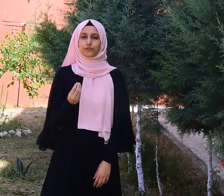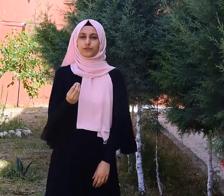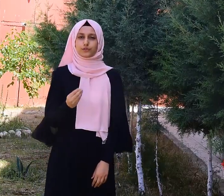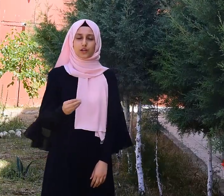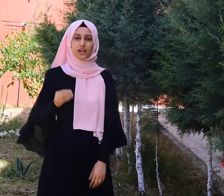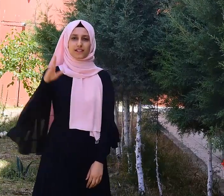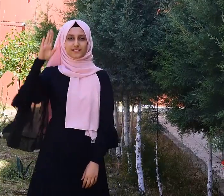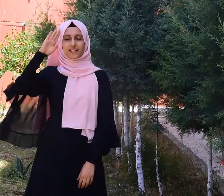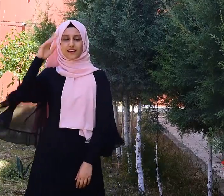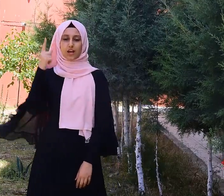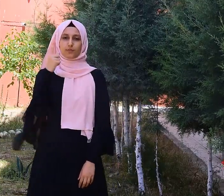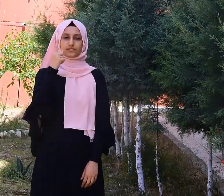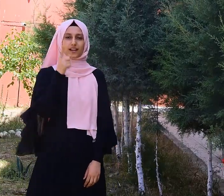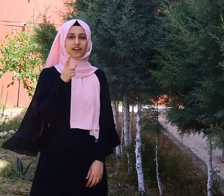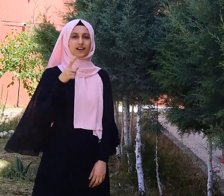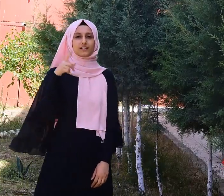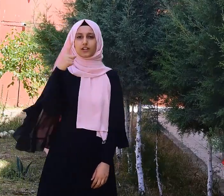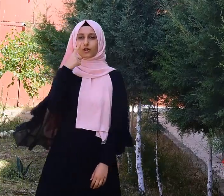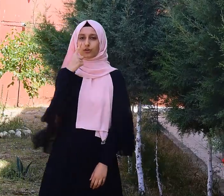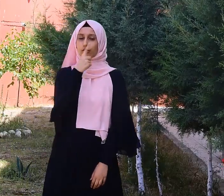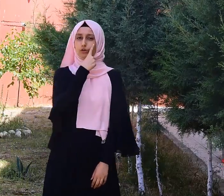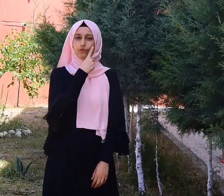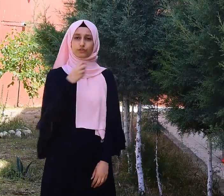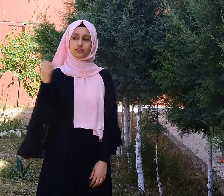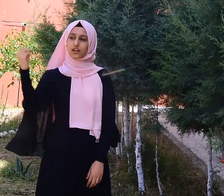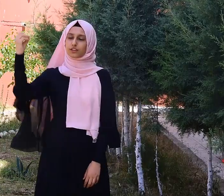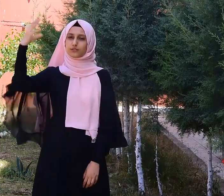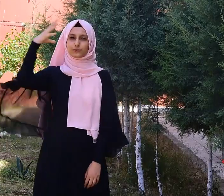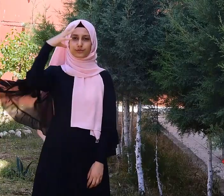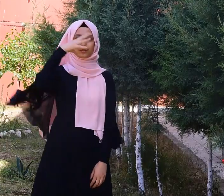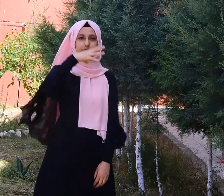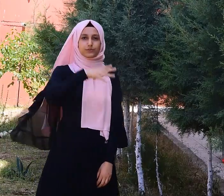oldu. Selam sana gözler nuru.